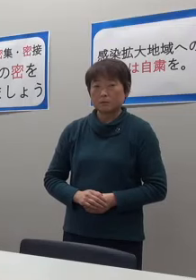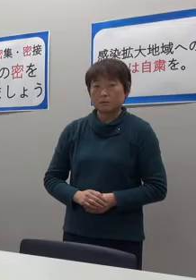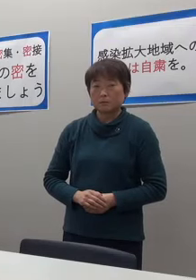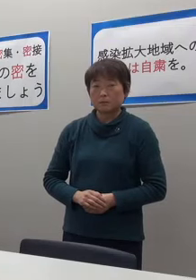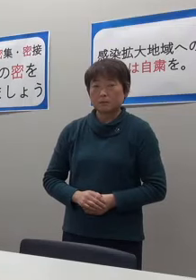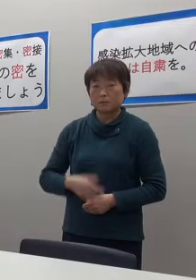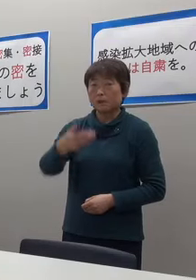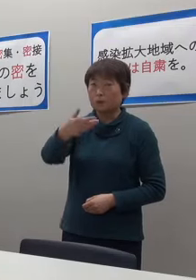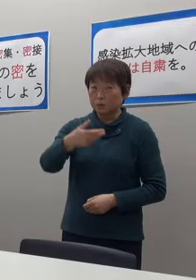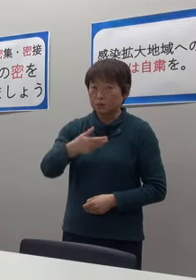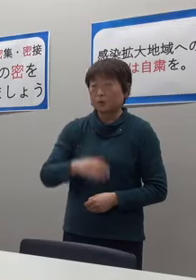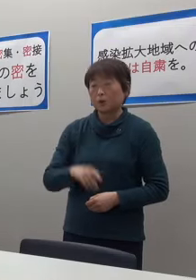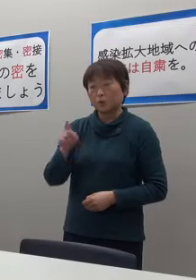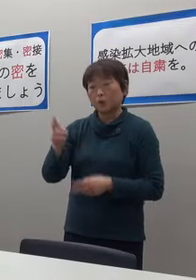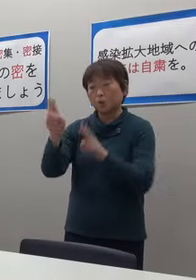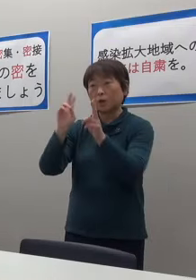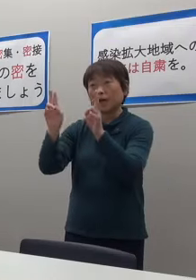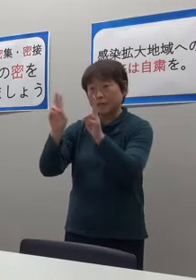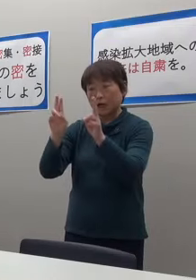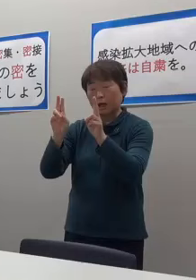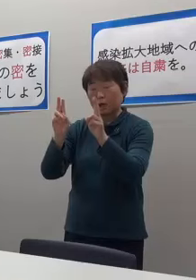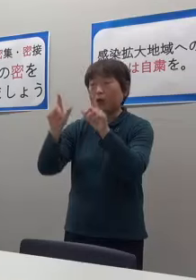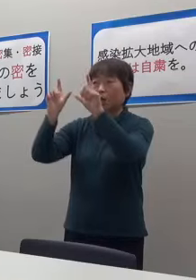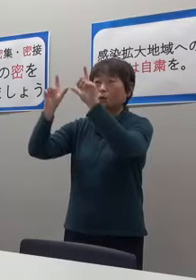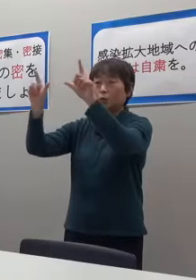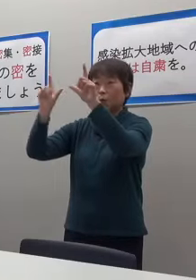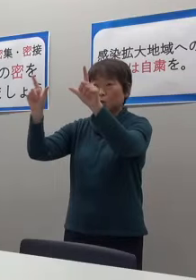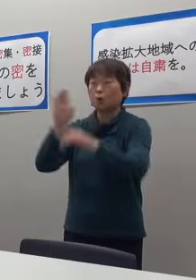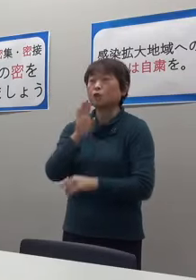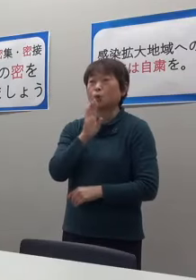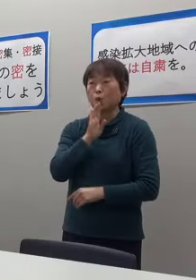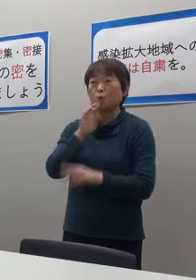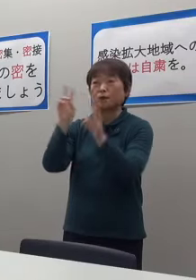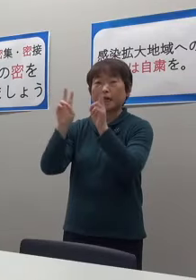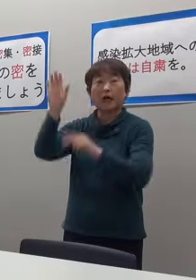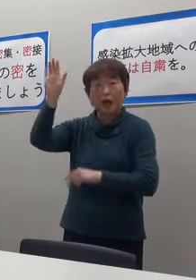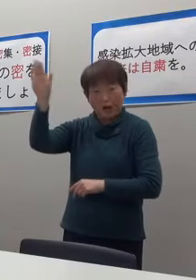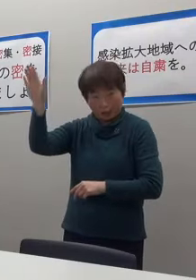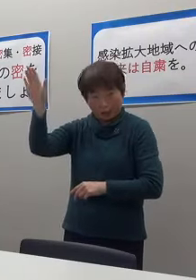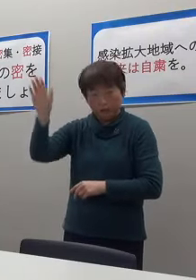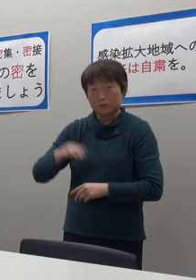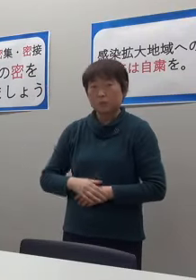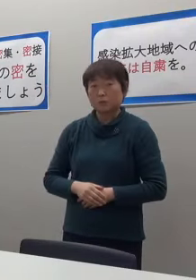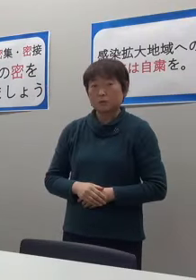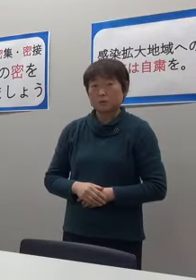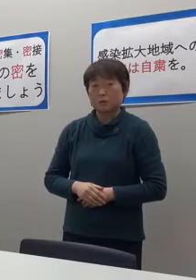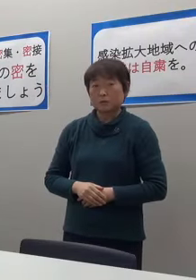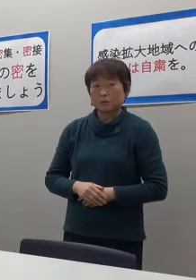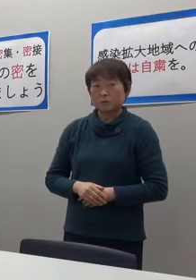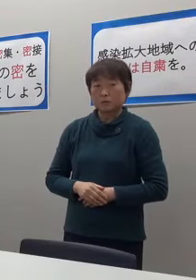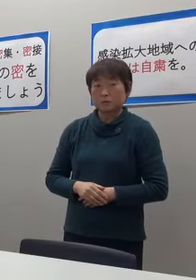この企業、東京に本社がある会社だと思うんですけども、以前からこ